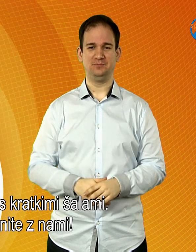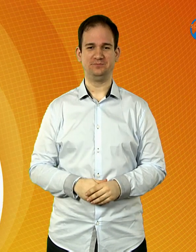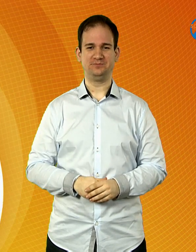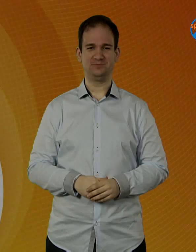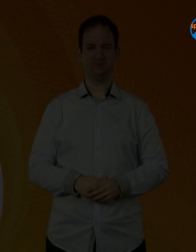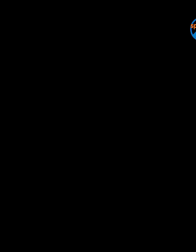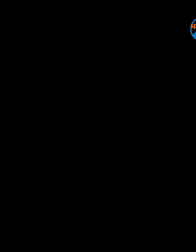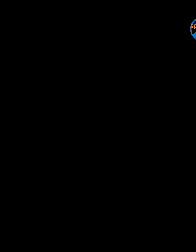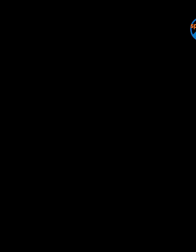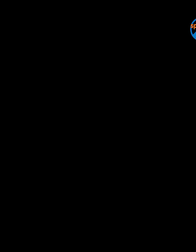nami.